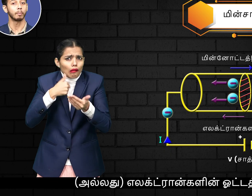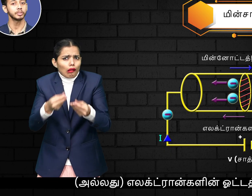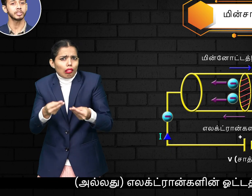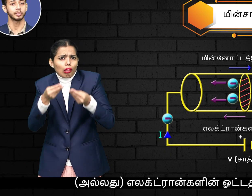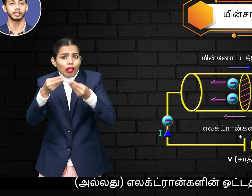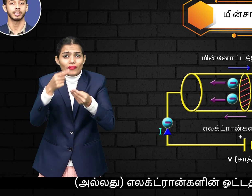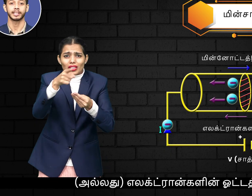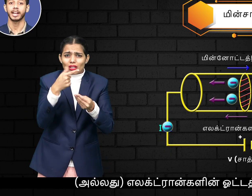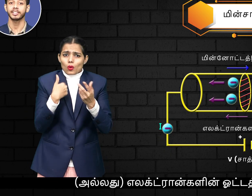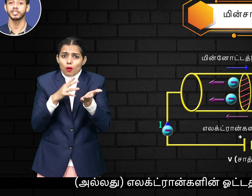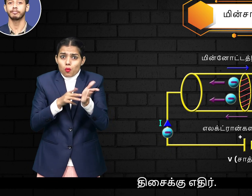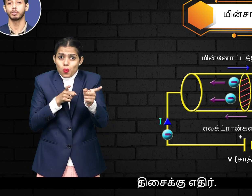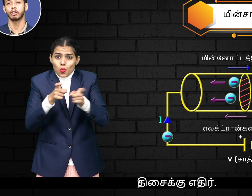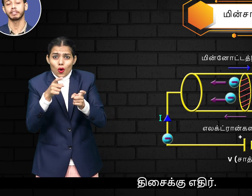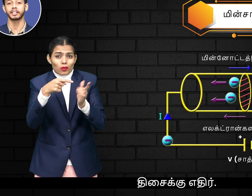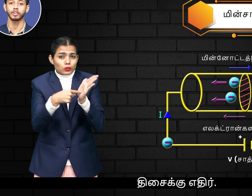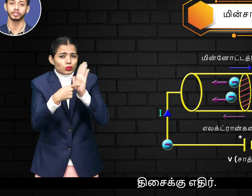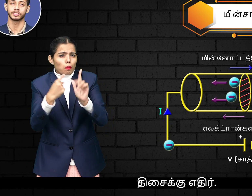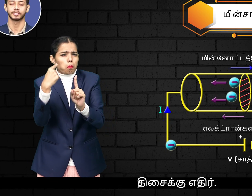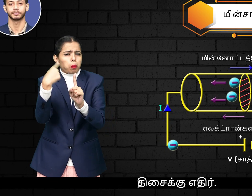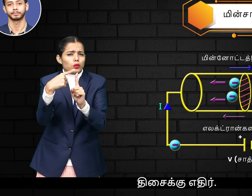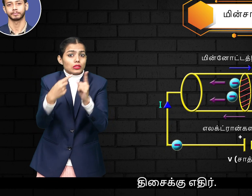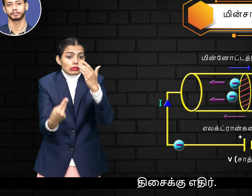அல்லது எலக்ட்ரான்களின் ஓட்டத்தின் திசைக்கு எதிர்.